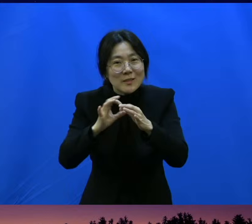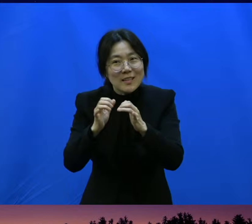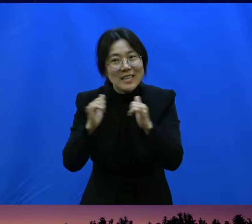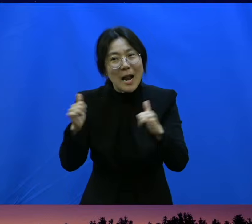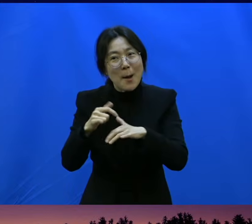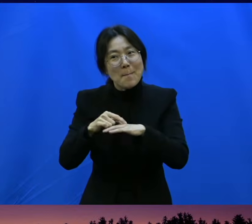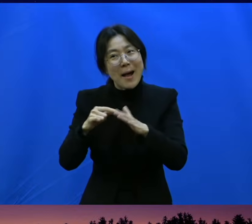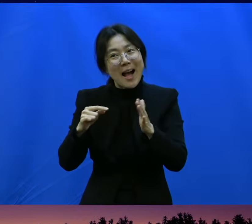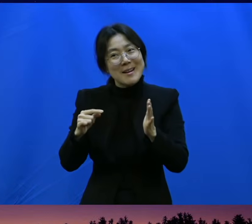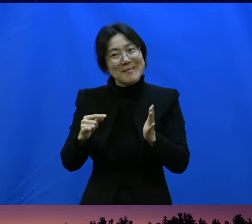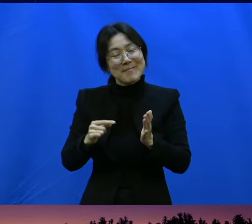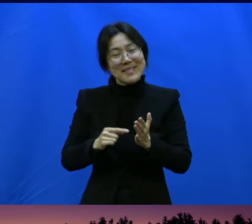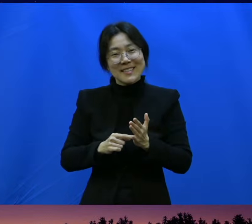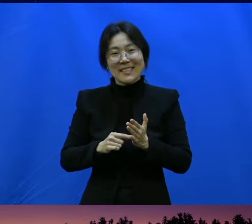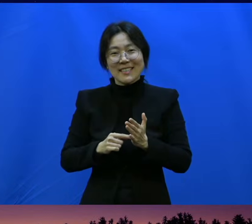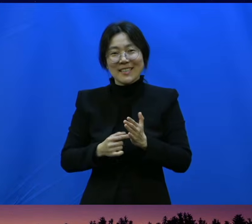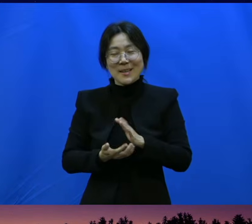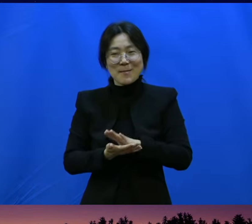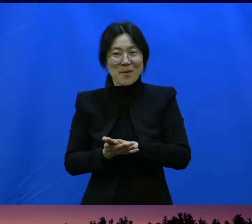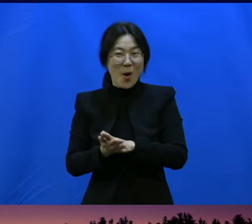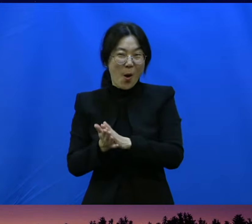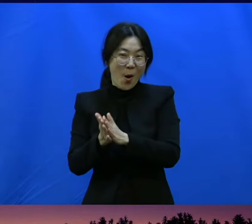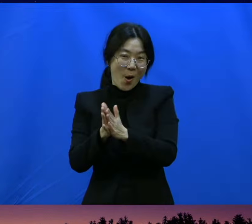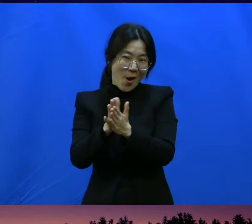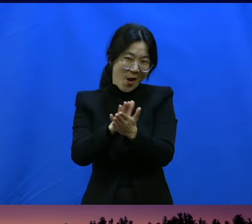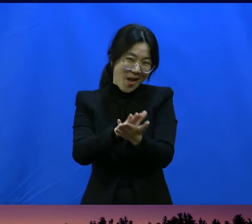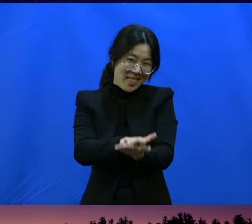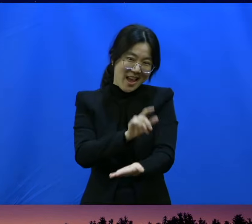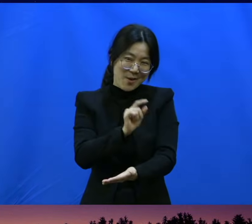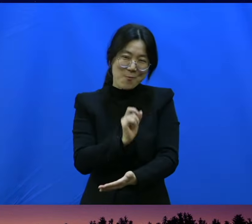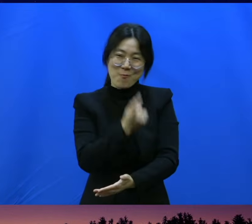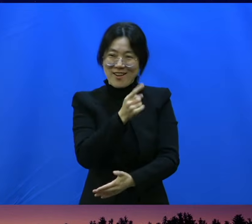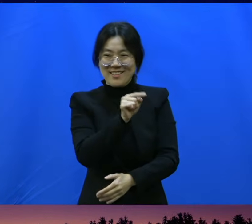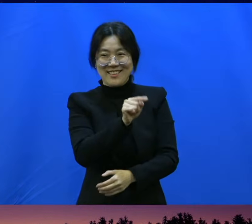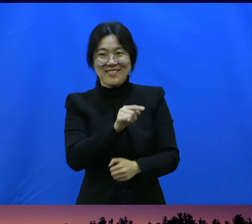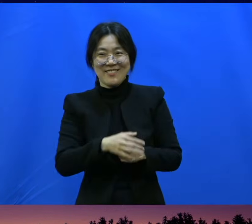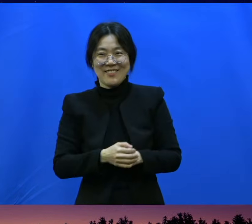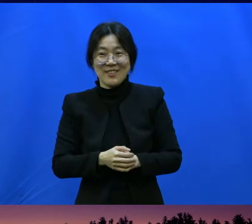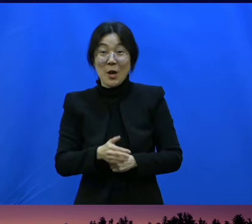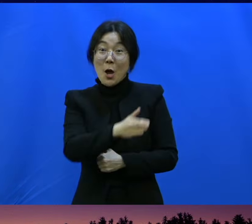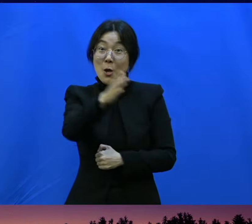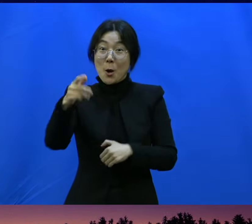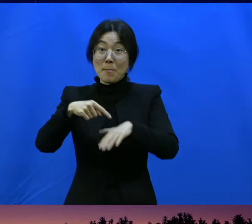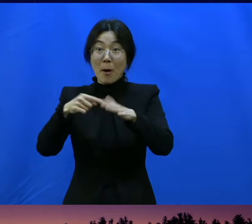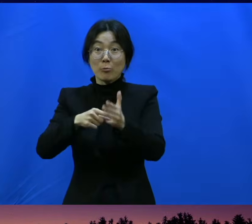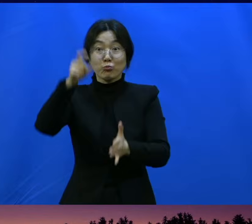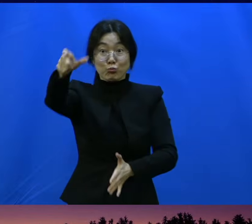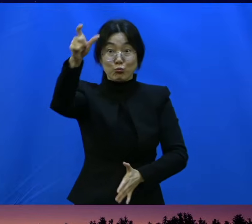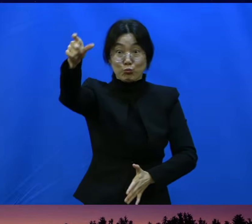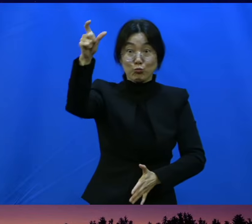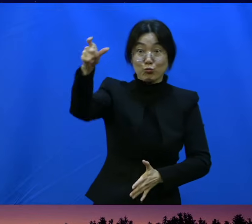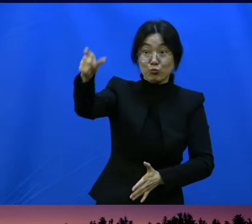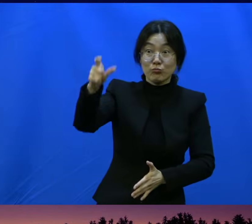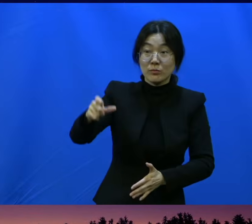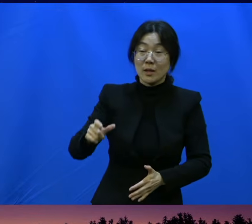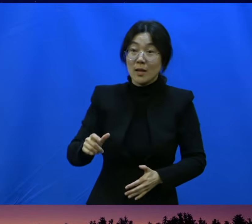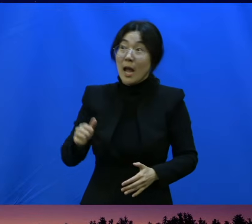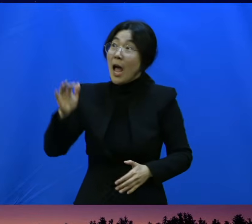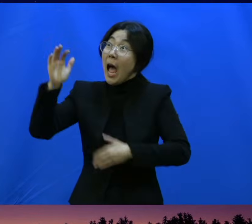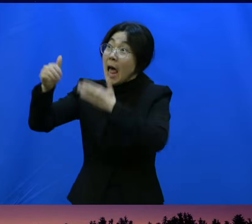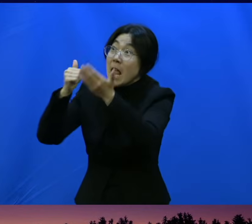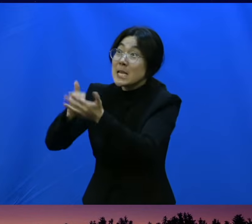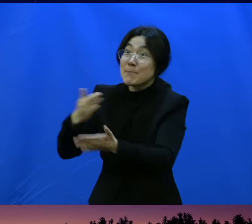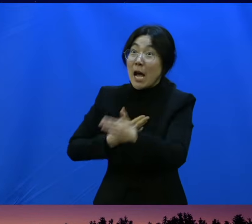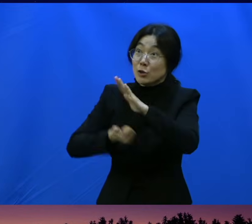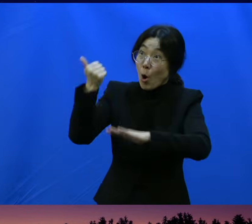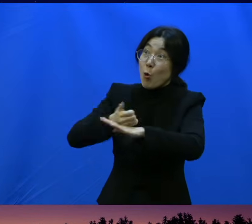여러분 사람의 마음이요 굉장히 빨리 변해요. 내 마음 안 변할 것 같죠? 하나님 나에게 하면 저